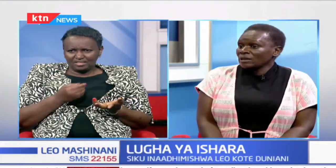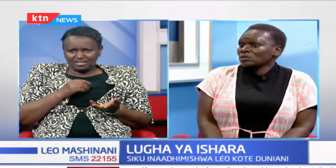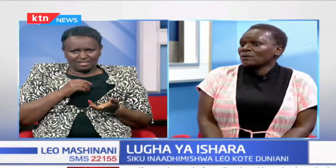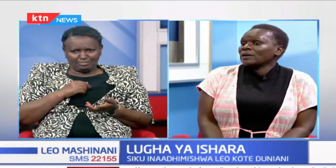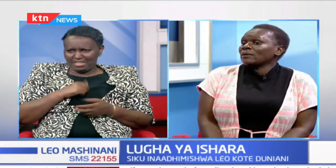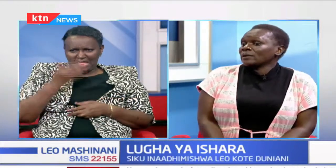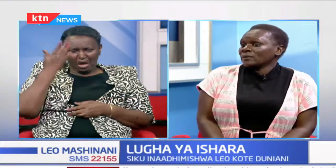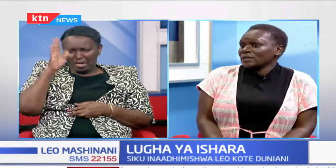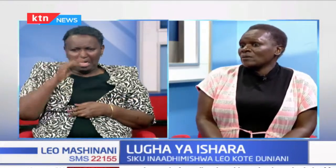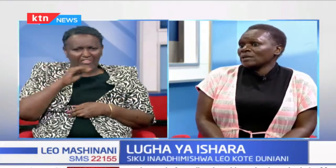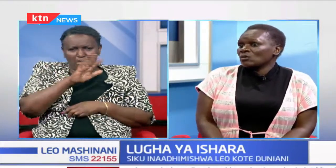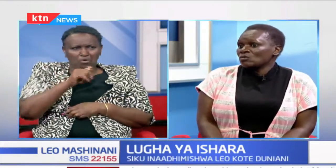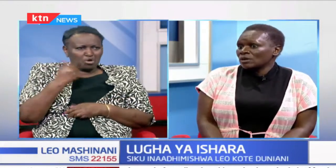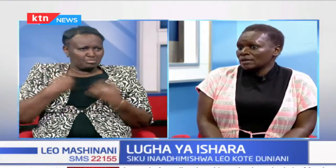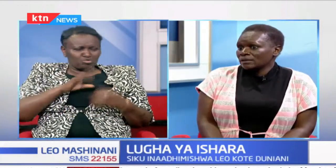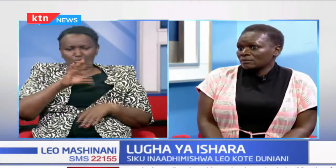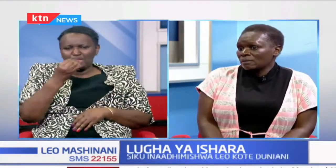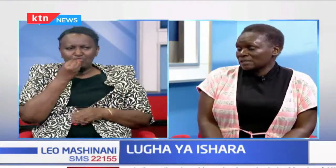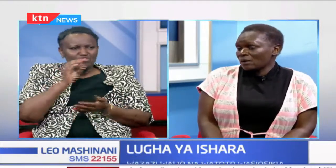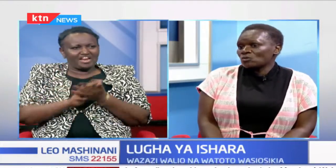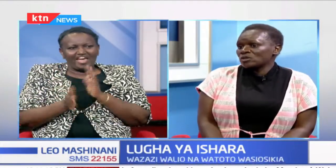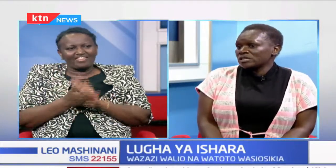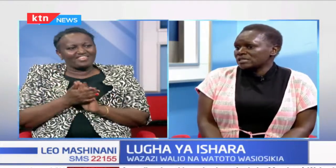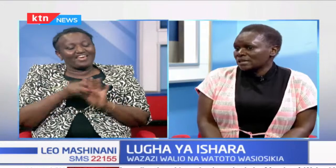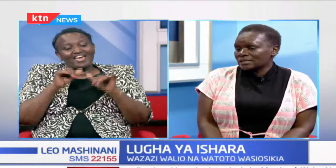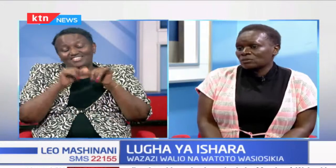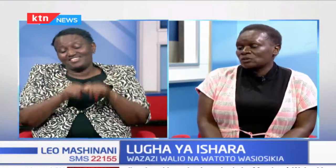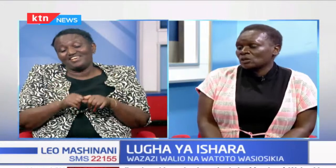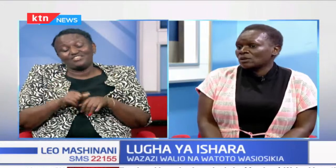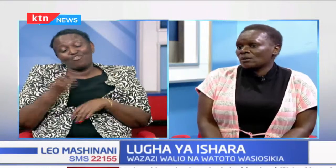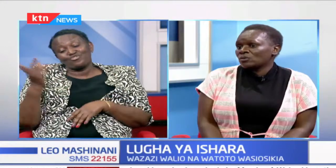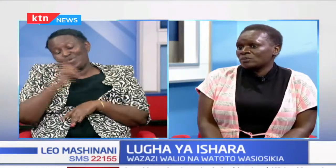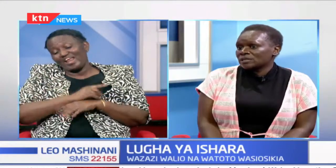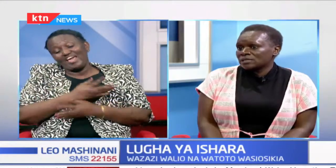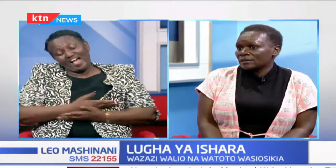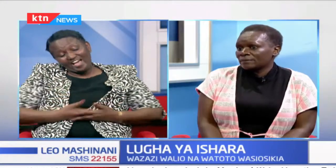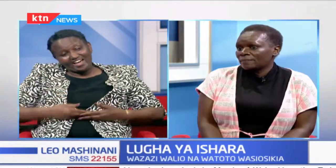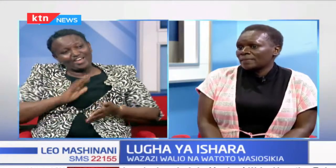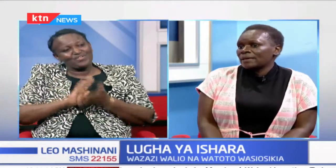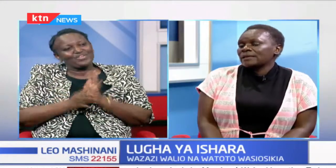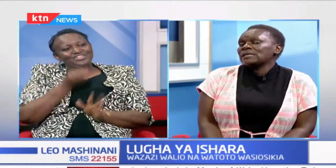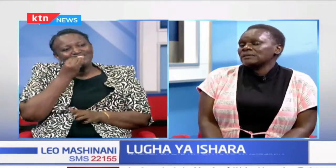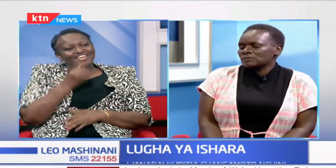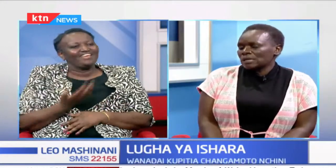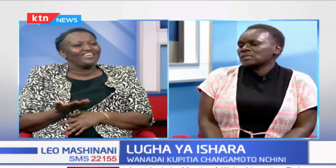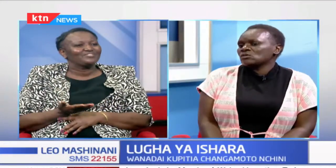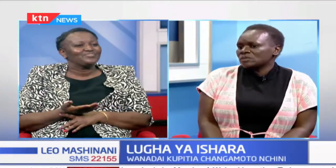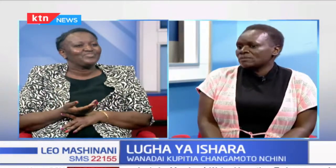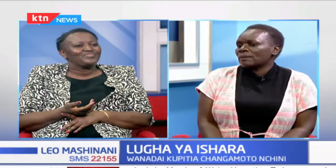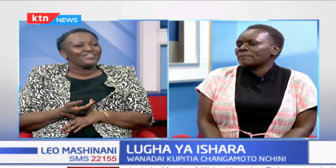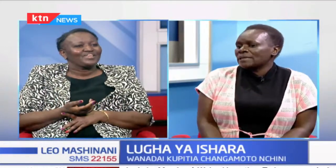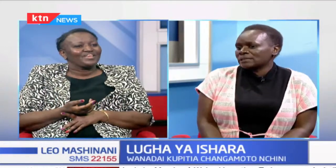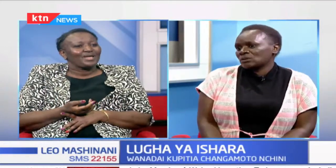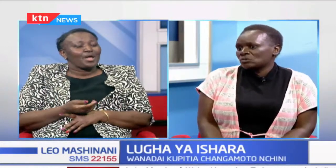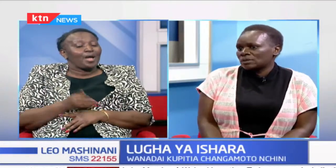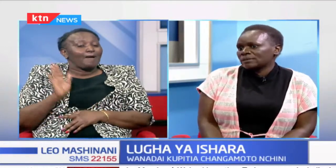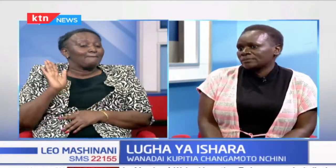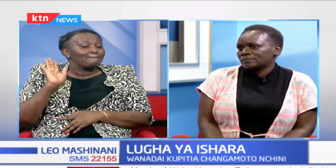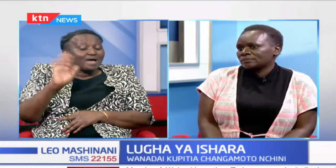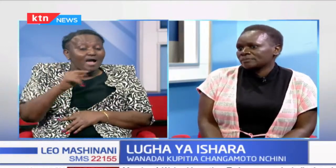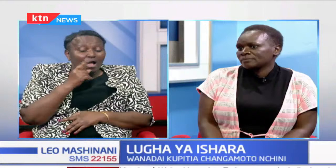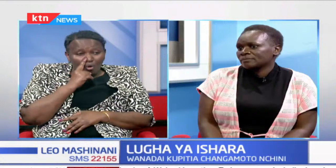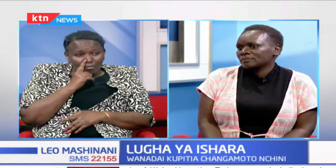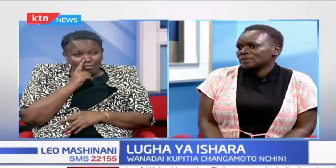Nikaamka nikakuta wanawake wengine wanakula. Mm-hmm. But hawakuniita, hata chakula hawakunipatia. Mm-hmm. Nilikaa siku mzima bila